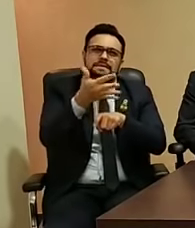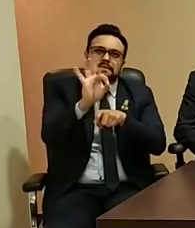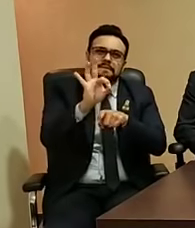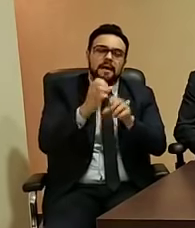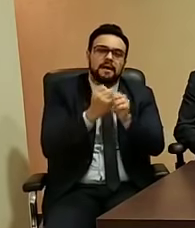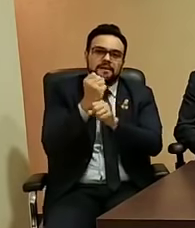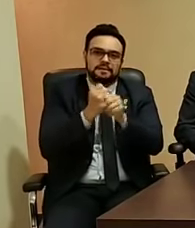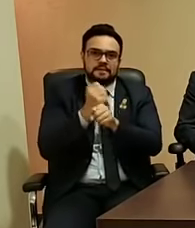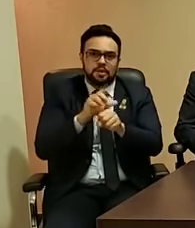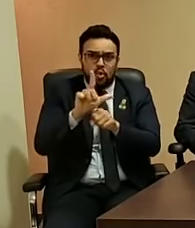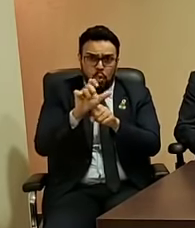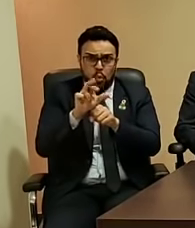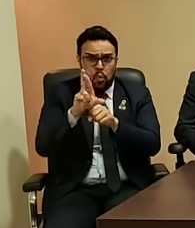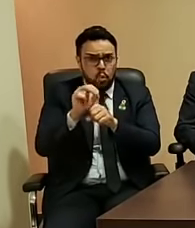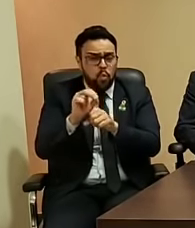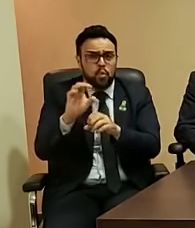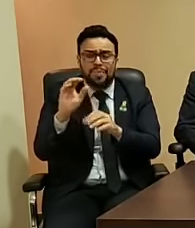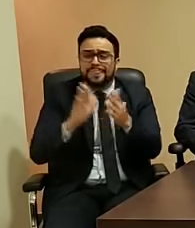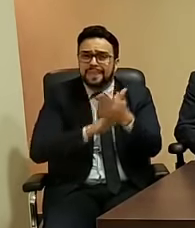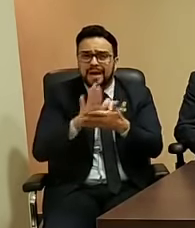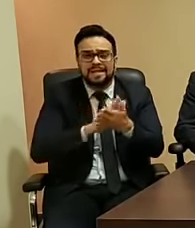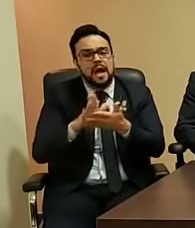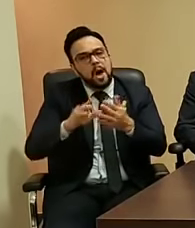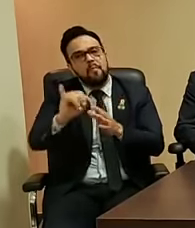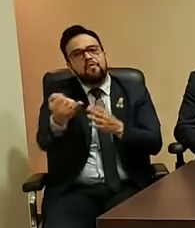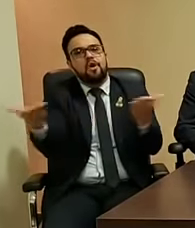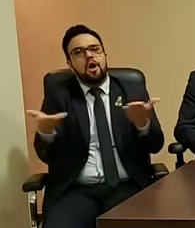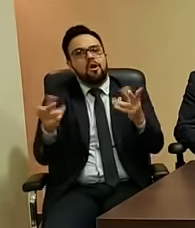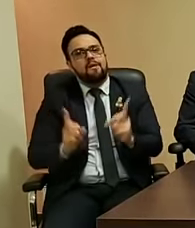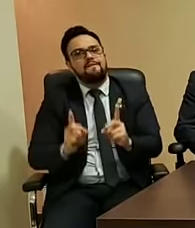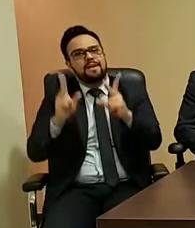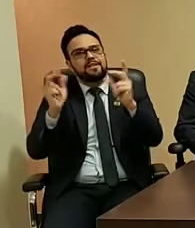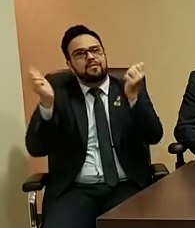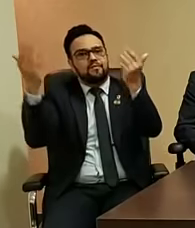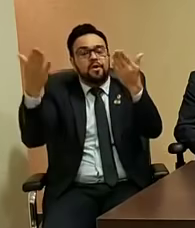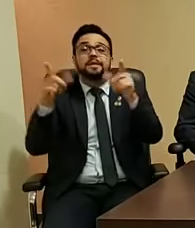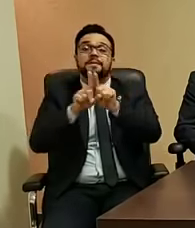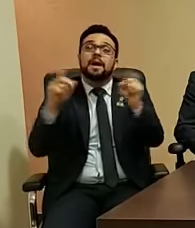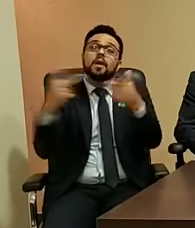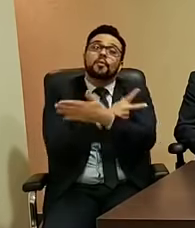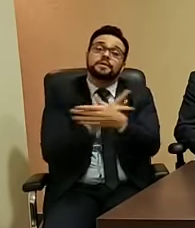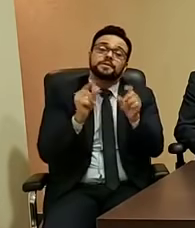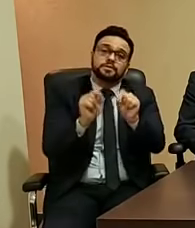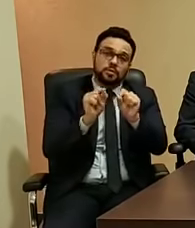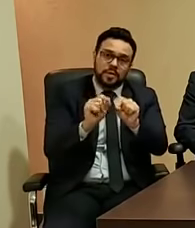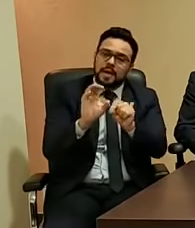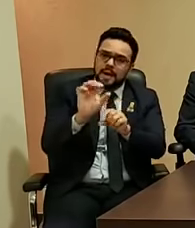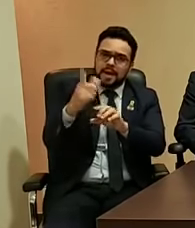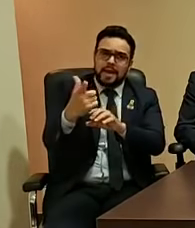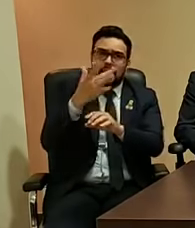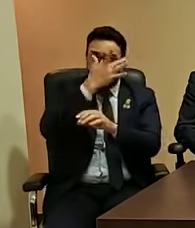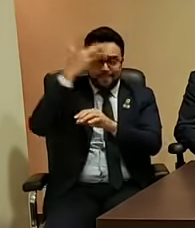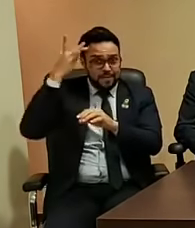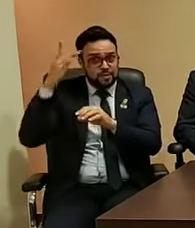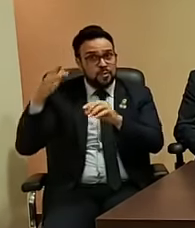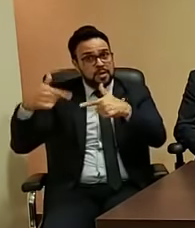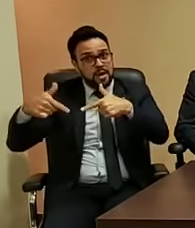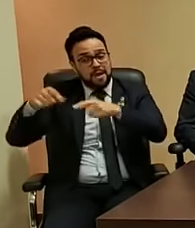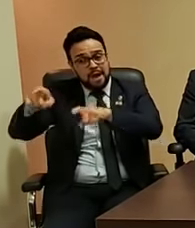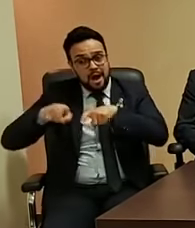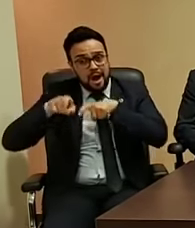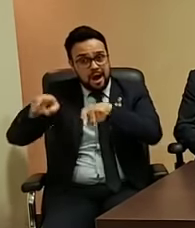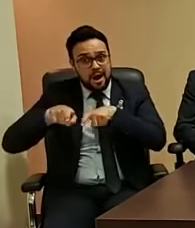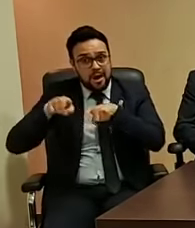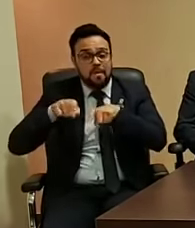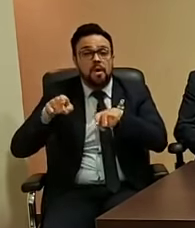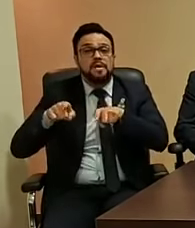0 a 0, agora viu uma oportunidade de lucro e está vendendo para fora. Bem, o que está acontecendo também? Obviamente, o homem do campo está investindo mais